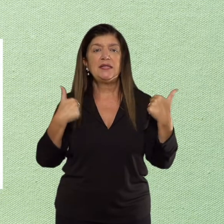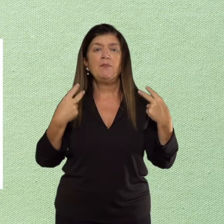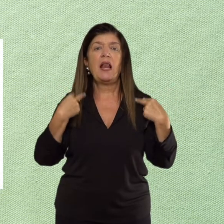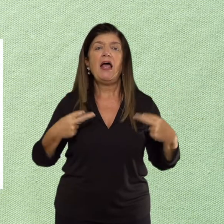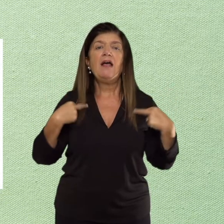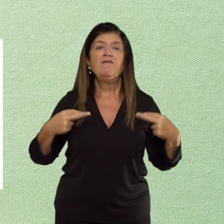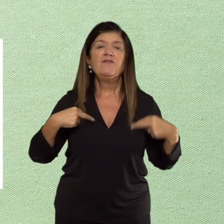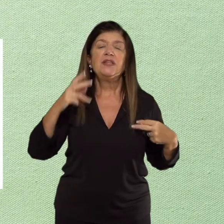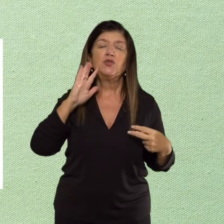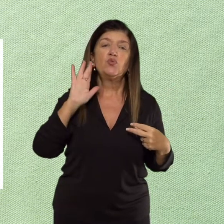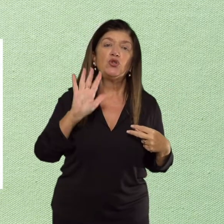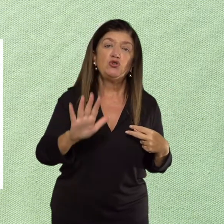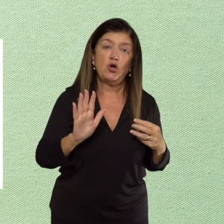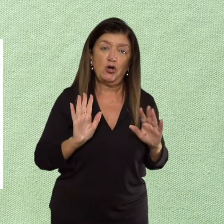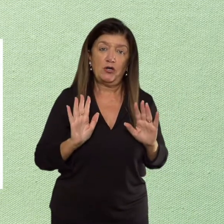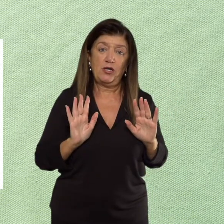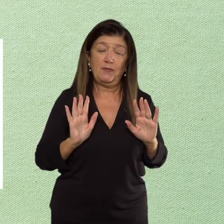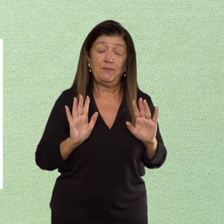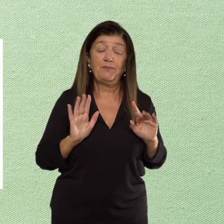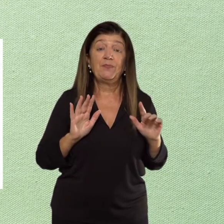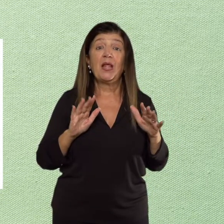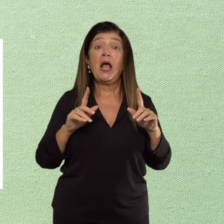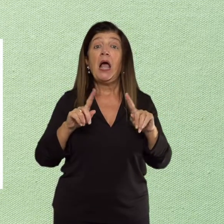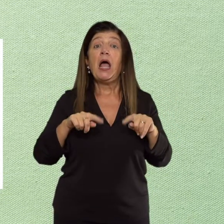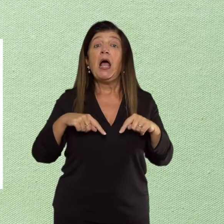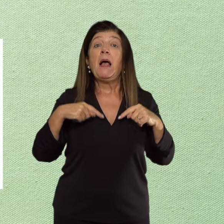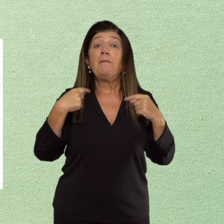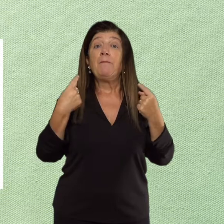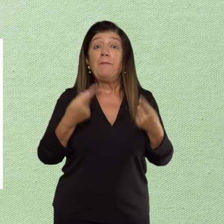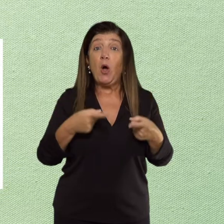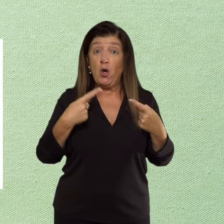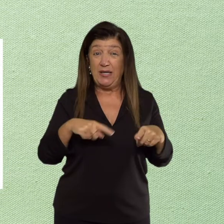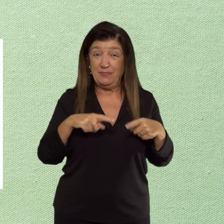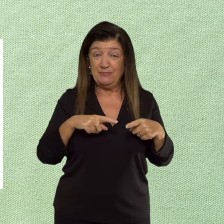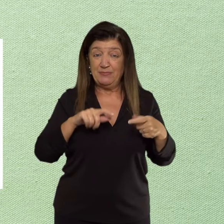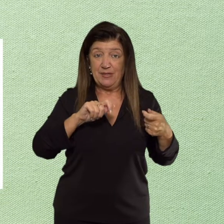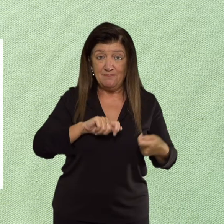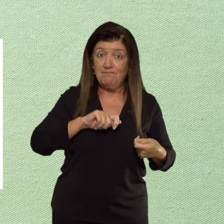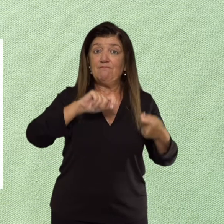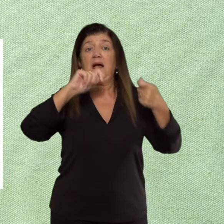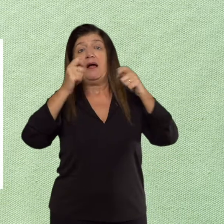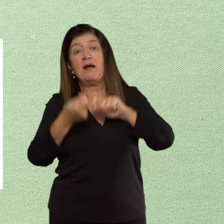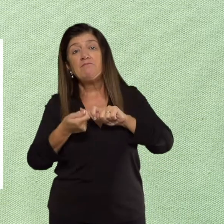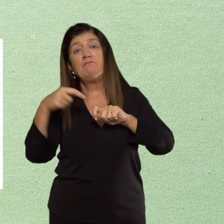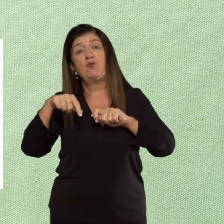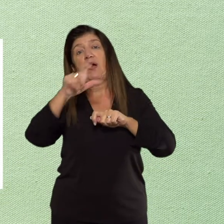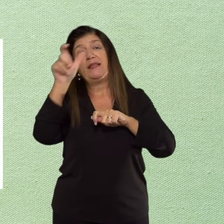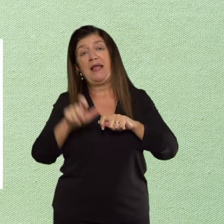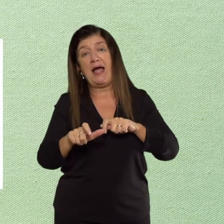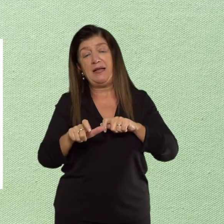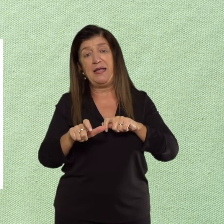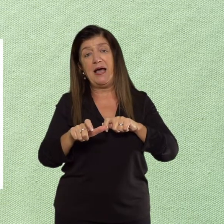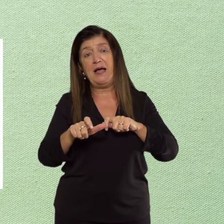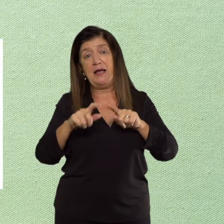contesto in cui si vive. È stata poi ratificata a livello italiano nel 2009,